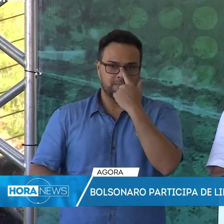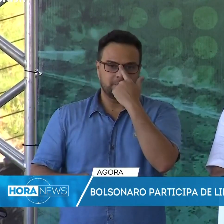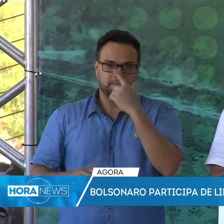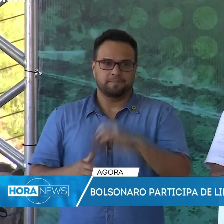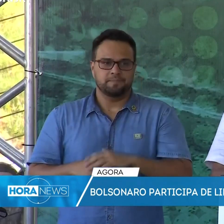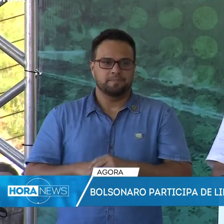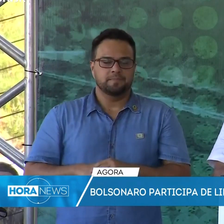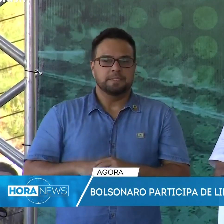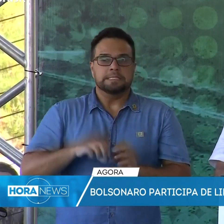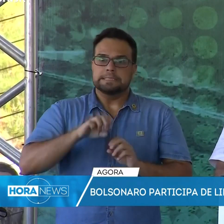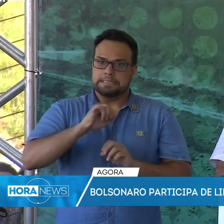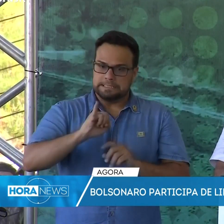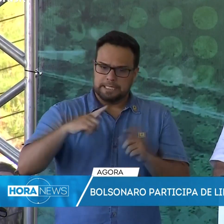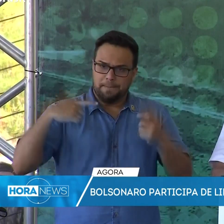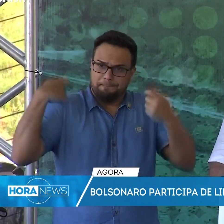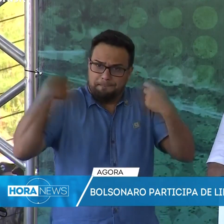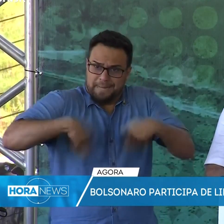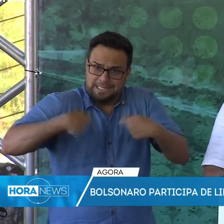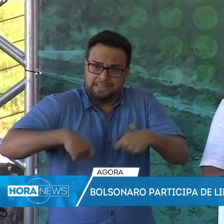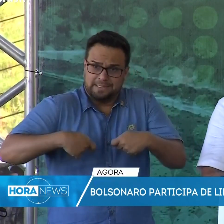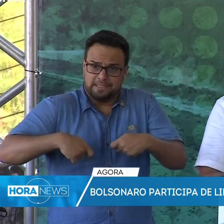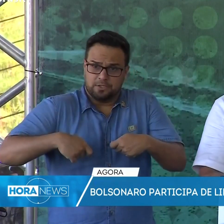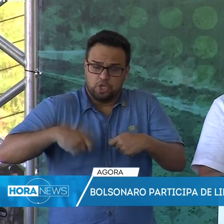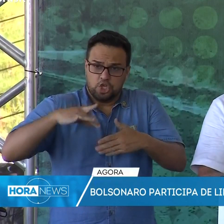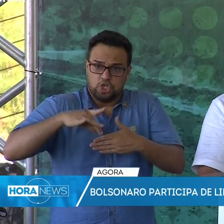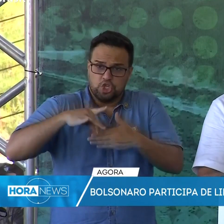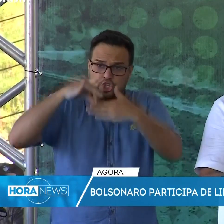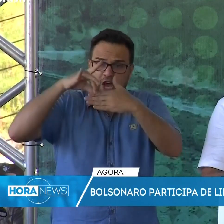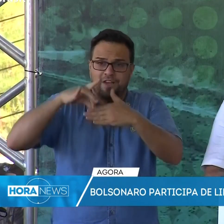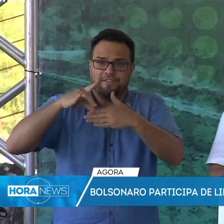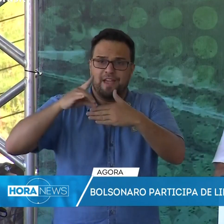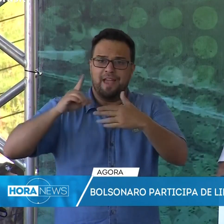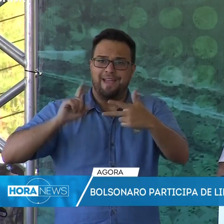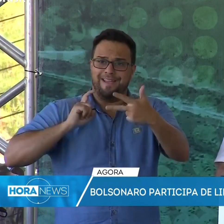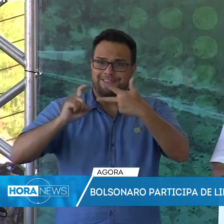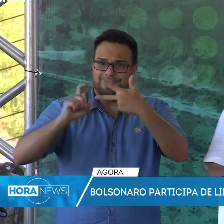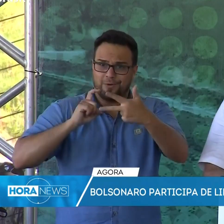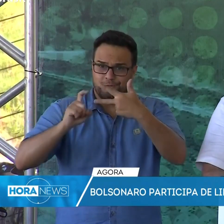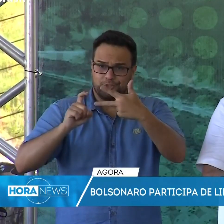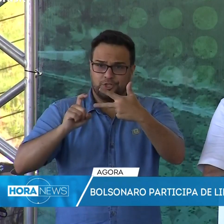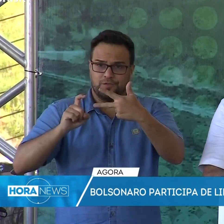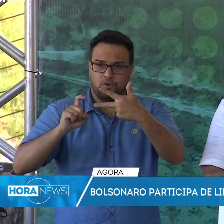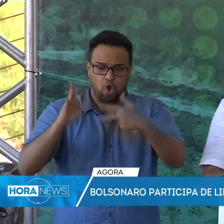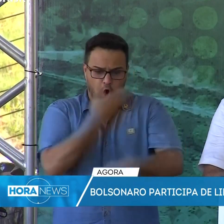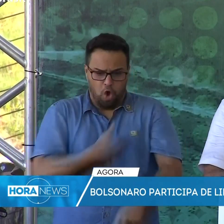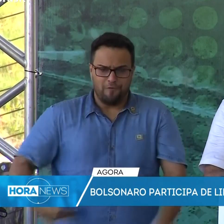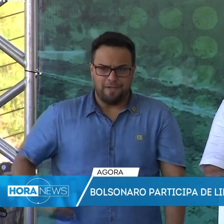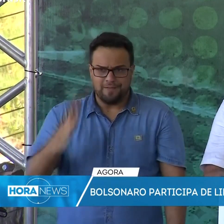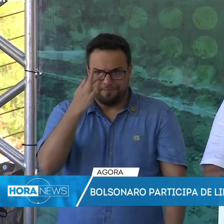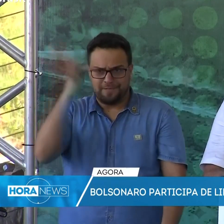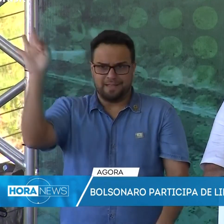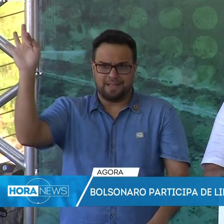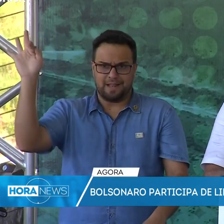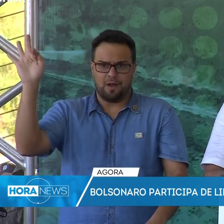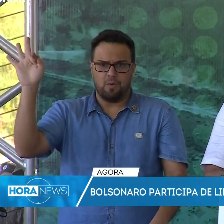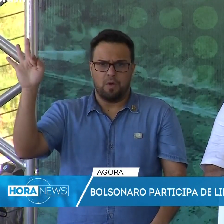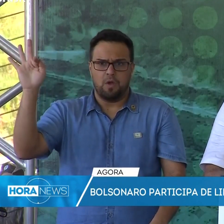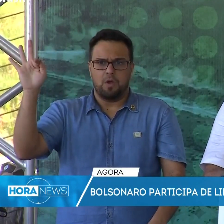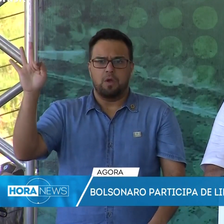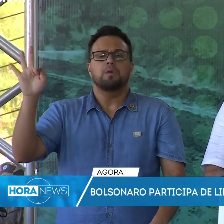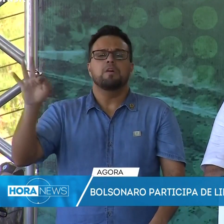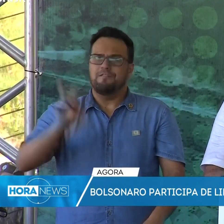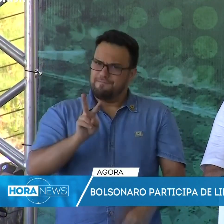Se preciso for, o chefe do executivo, o governo federal, não